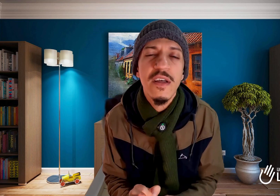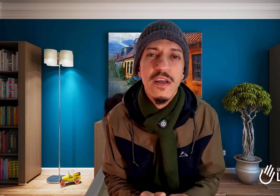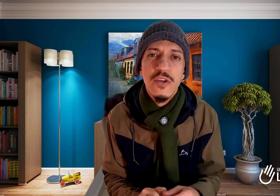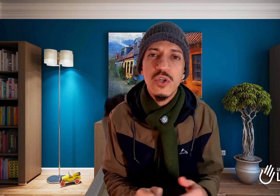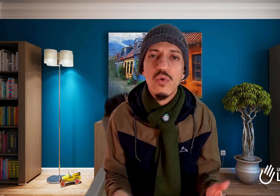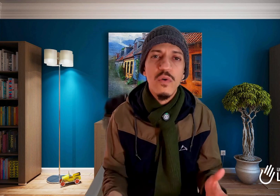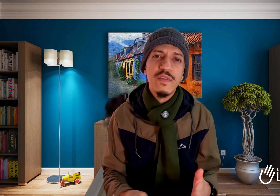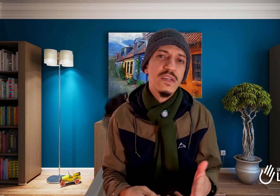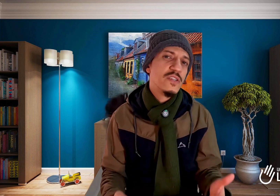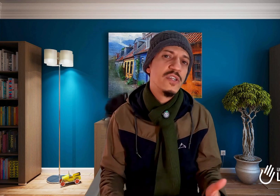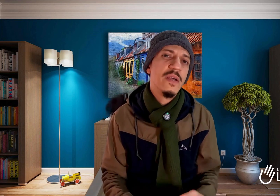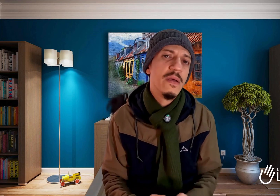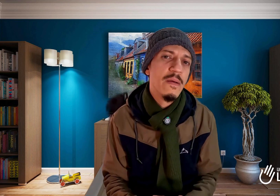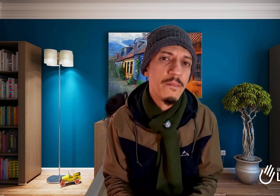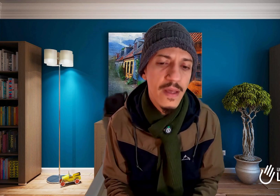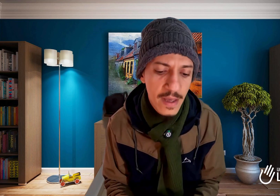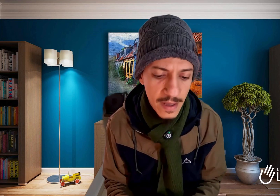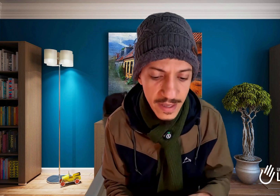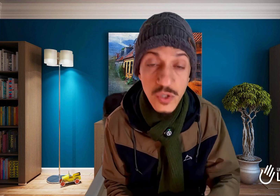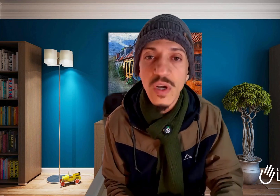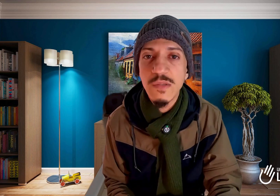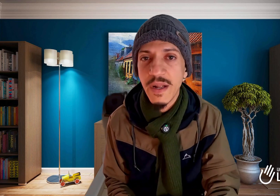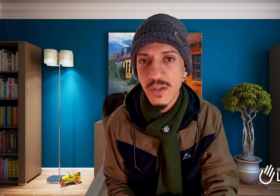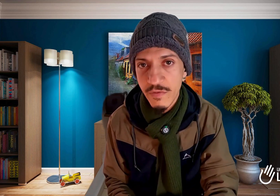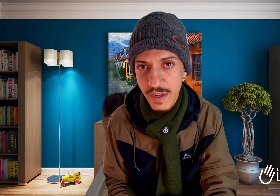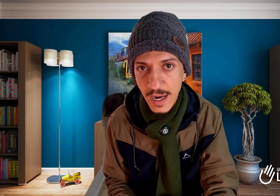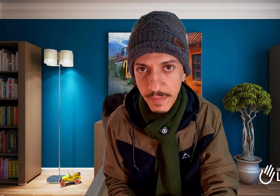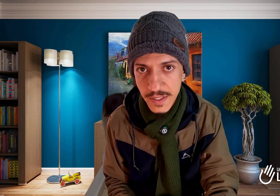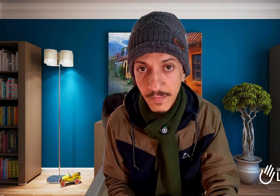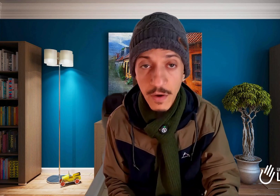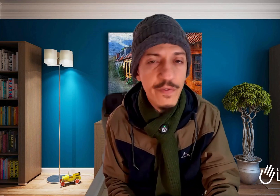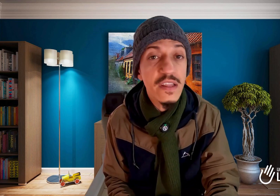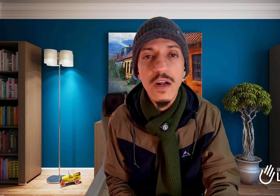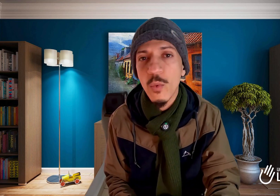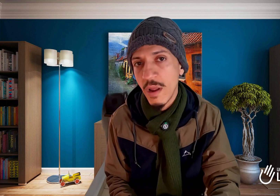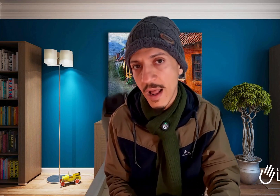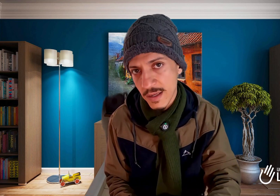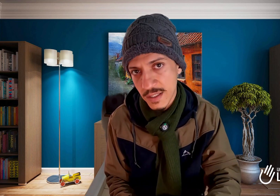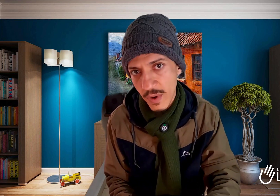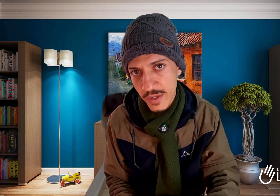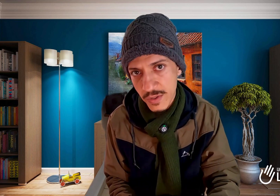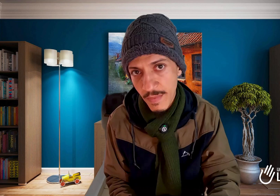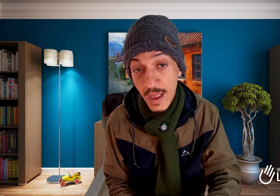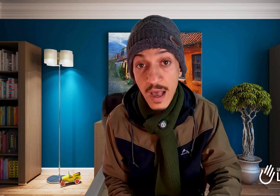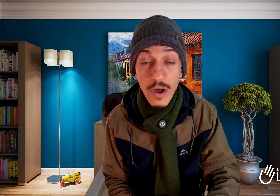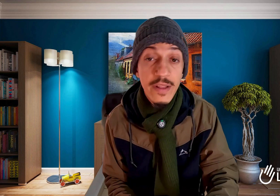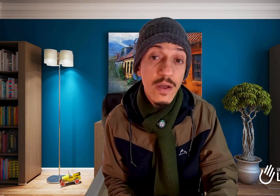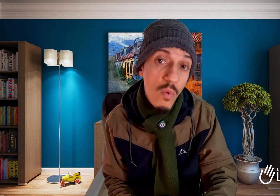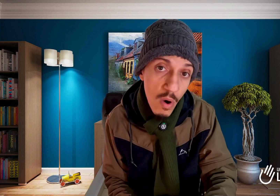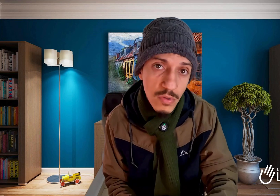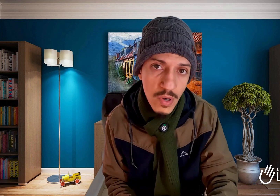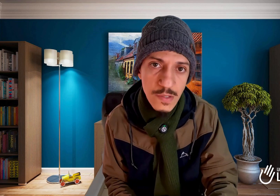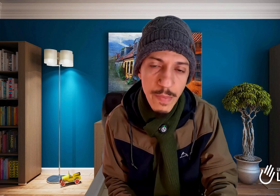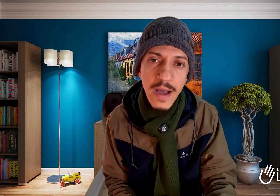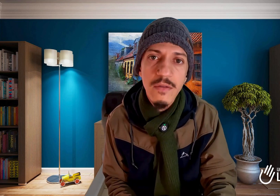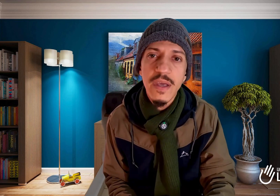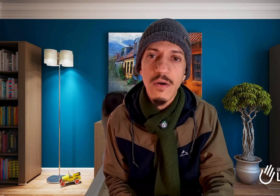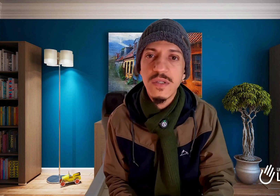de dúvidas e de questões para resolver na Libras. Então fica tranquilo em relação a isso. Agora tem um outro aspecto que é o